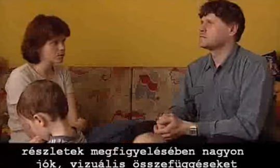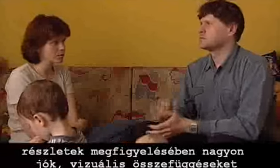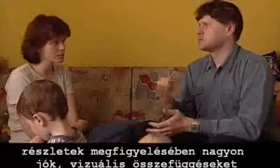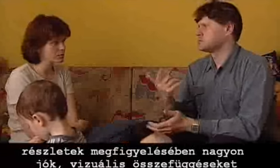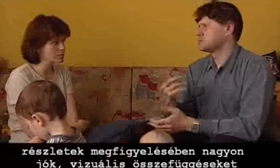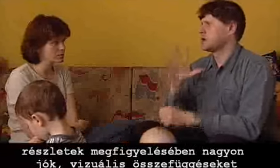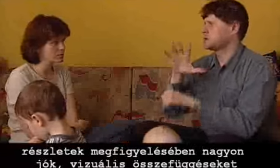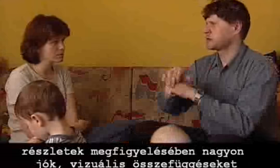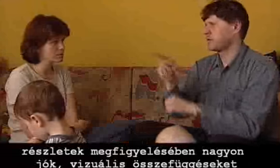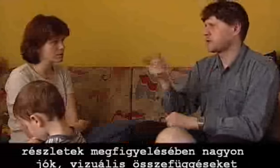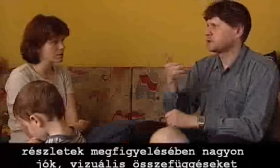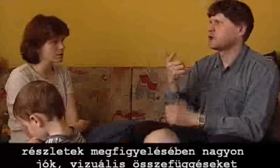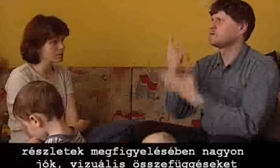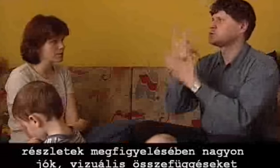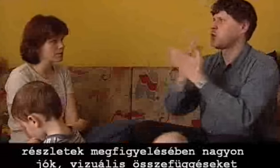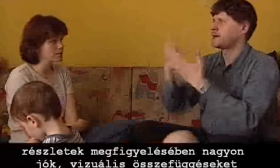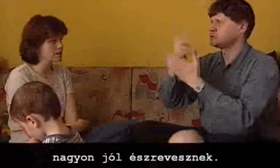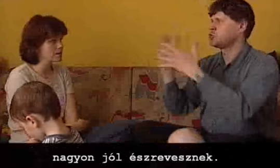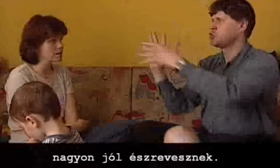jók.